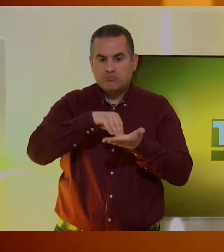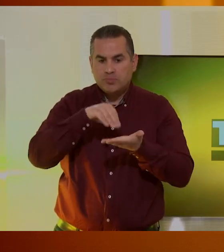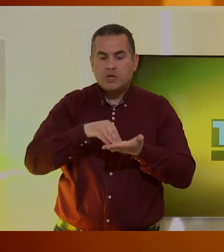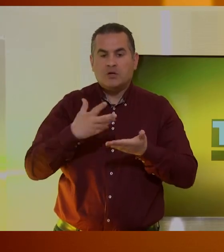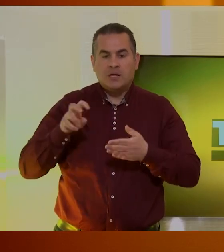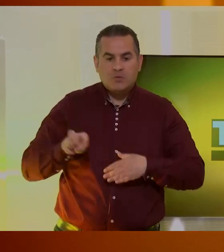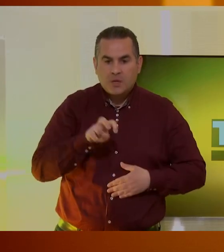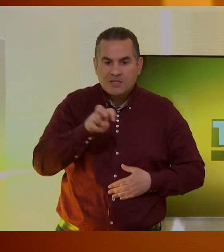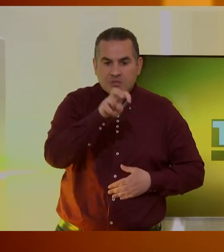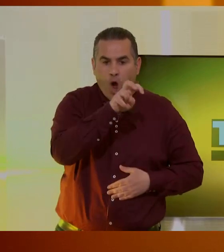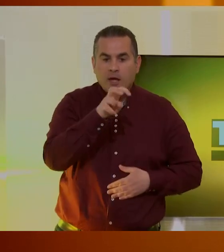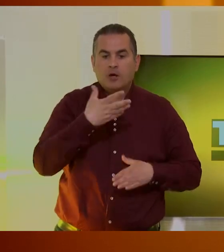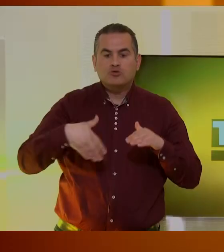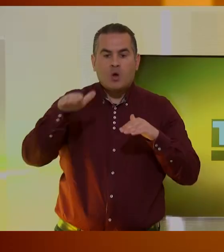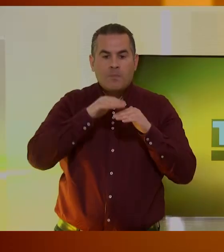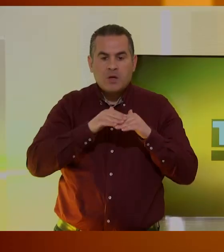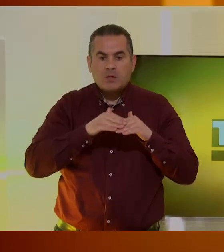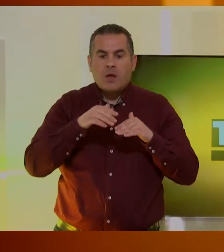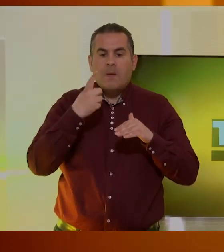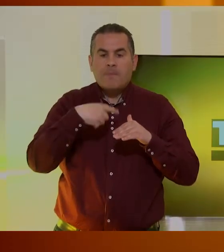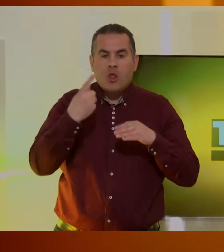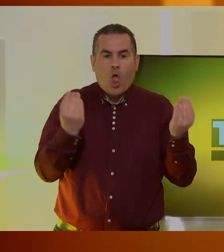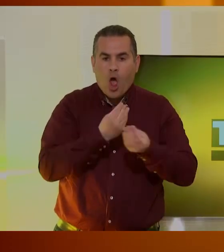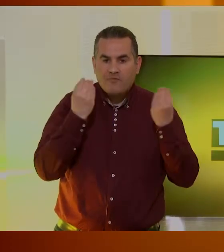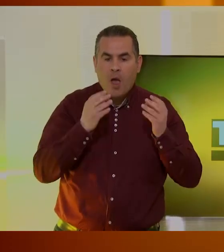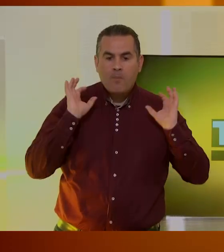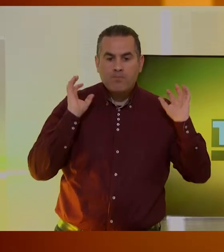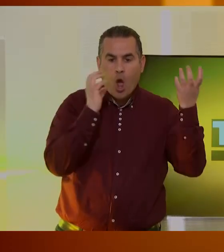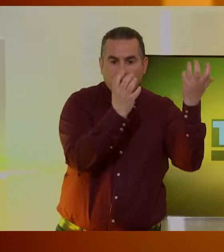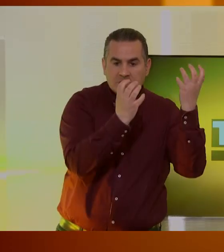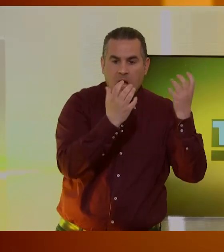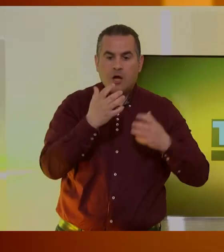dall'agroalimentare locale alla musica e balli tipici di queste